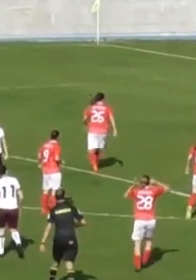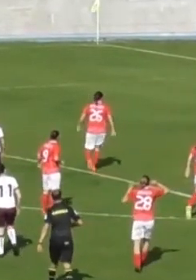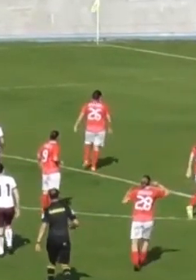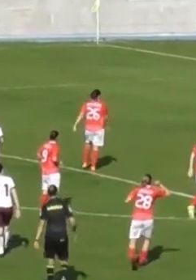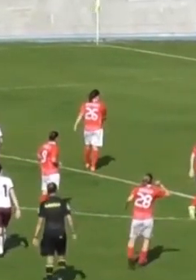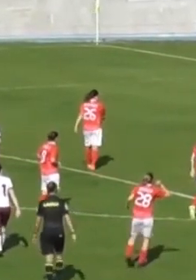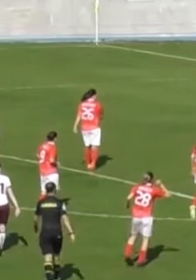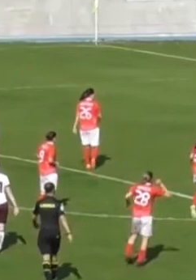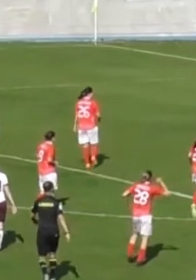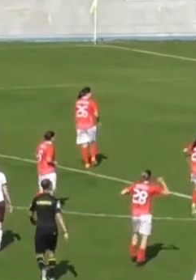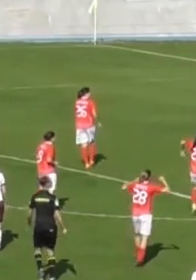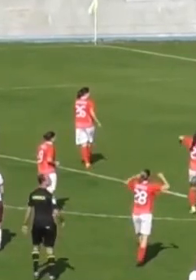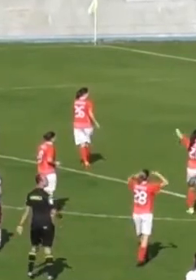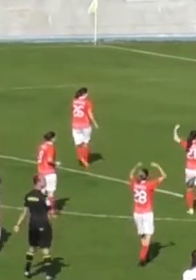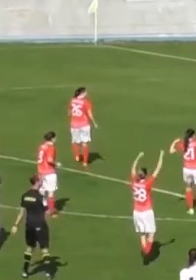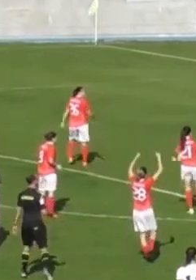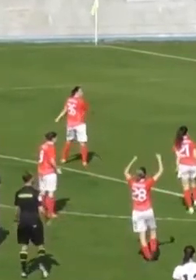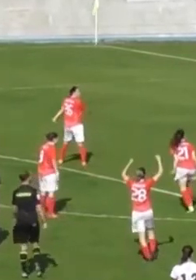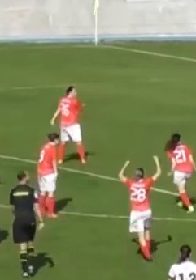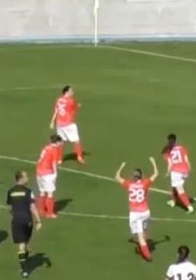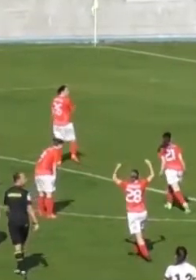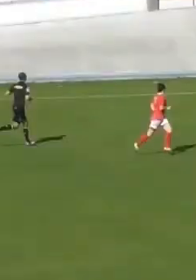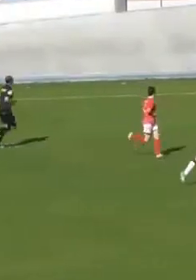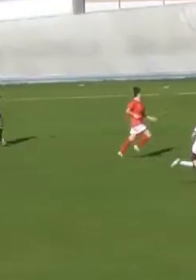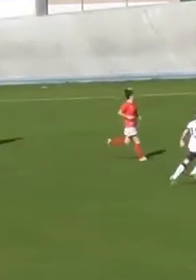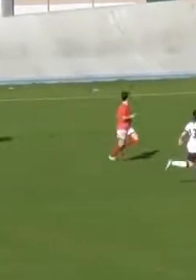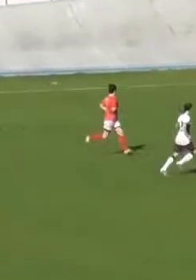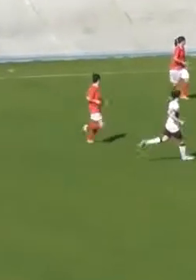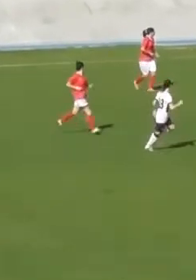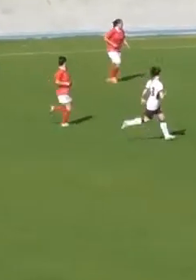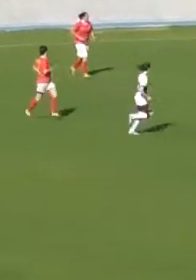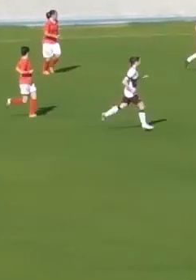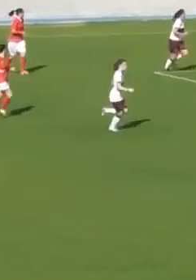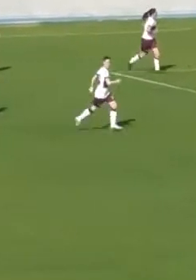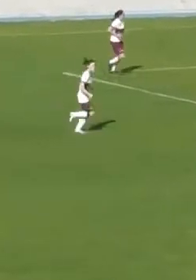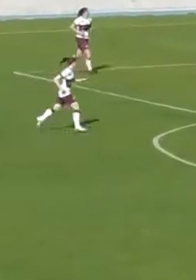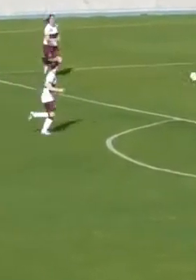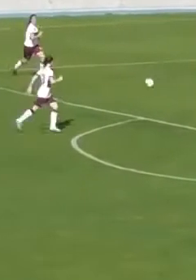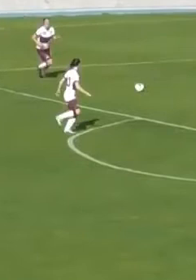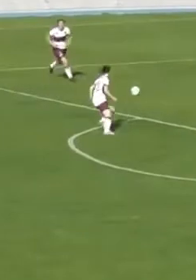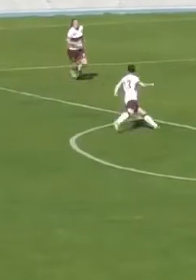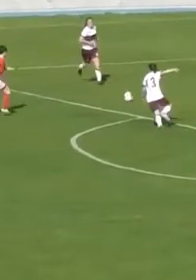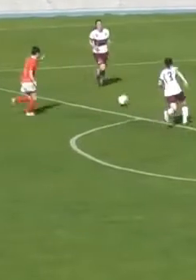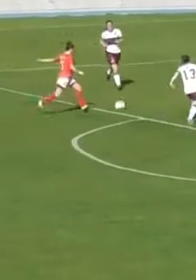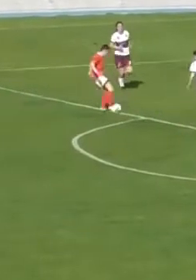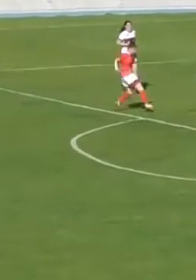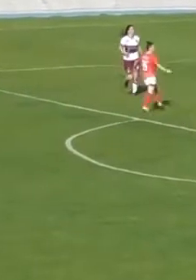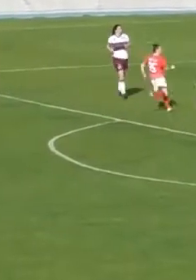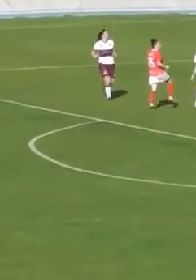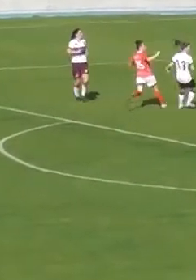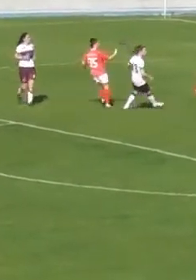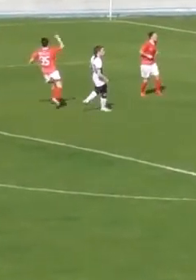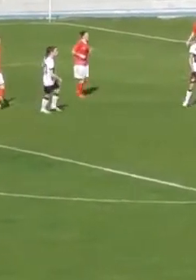la panchina lunga delle alabardate, che immettono qualità e chiudono in avanti. Il tocco allargato proprio per Blarzino, il pallone